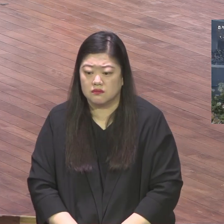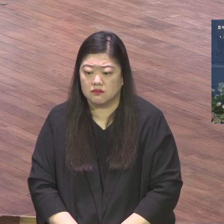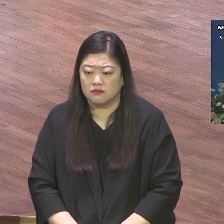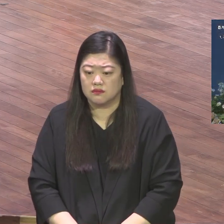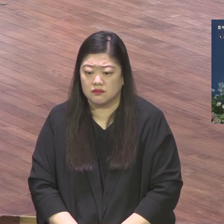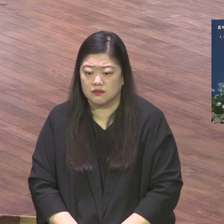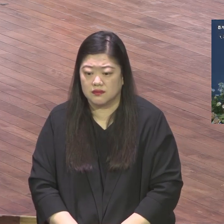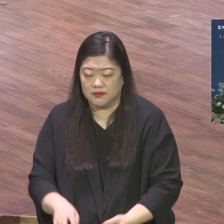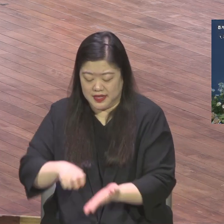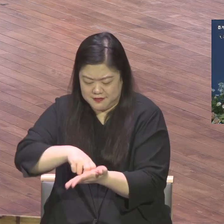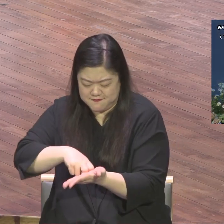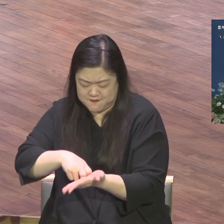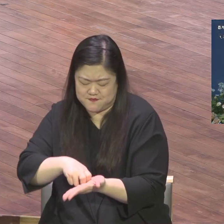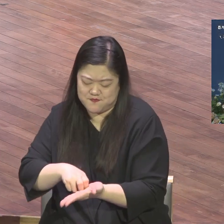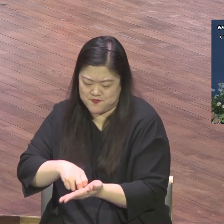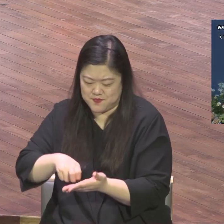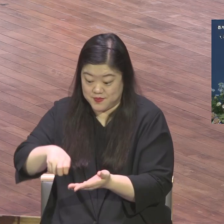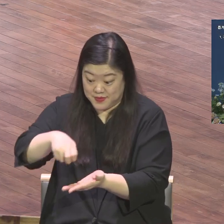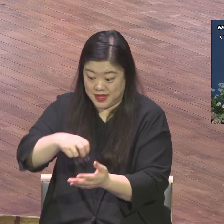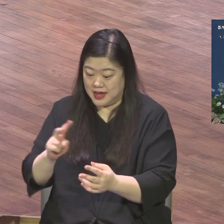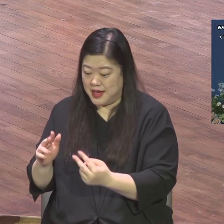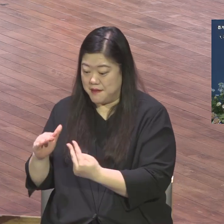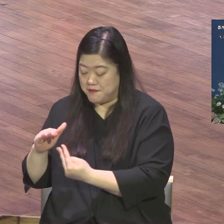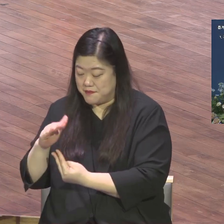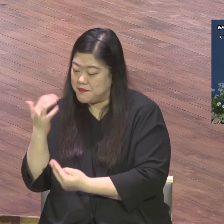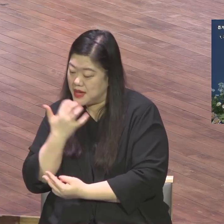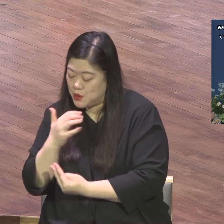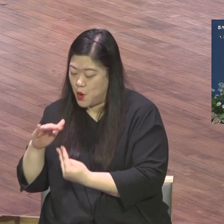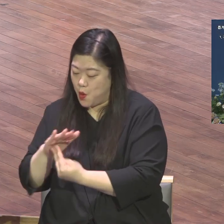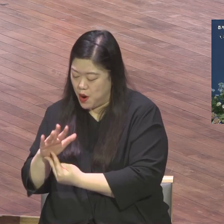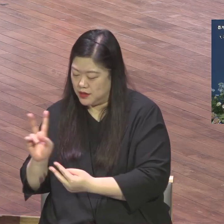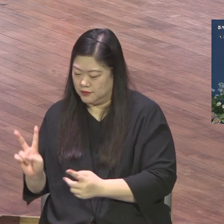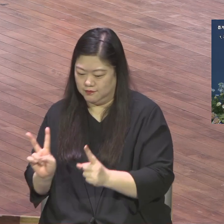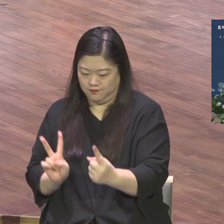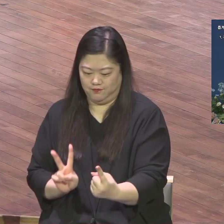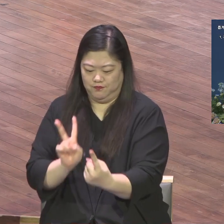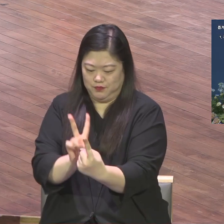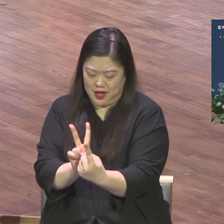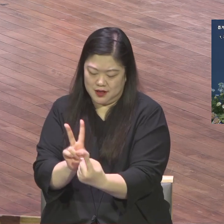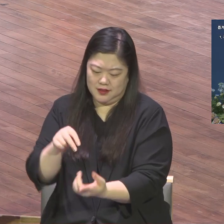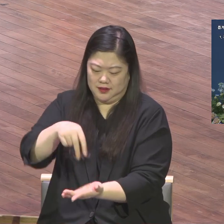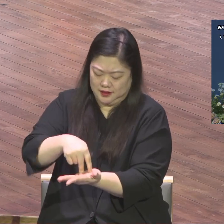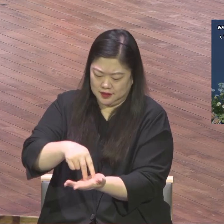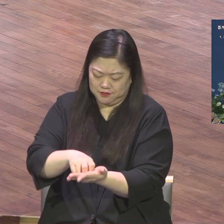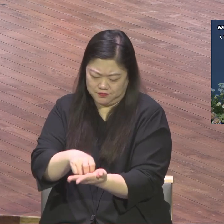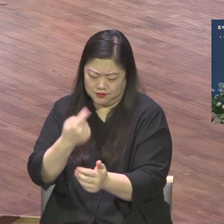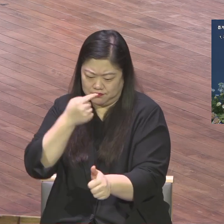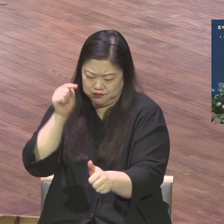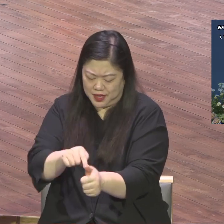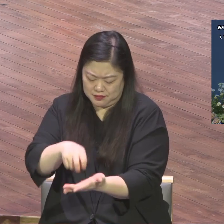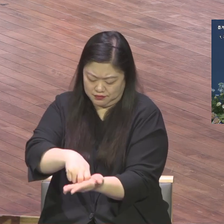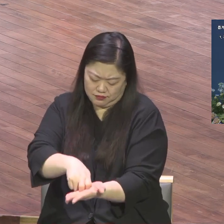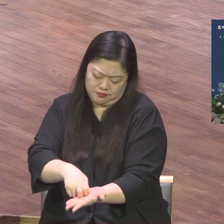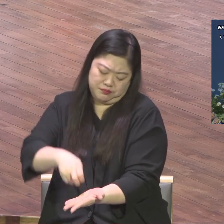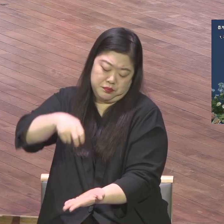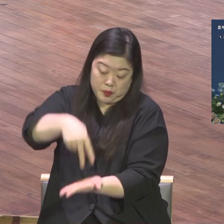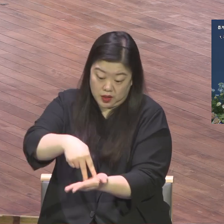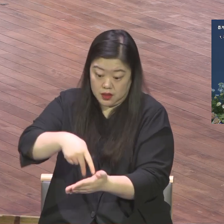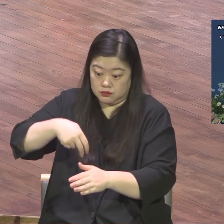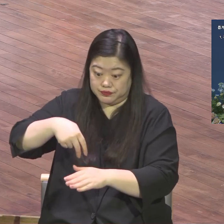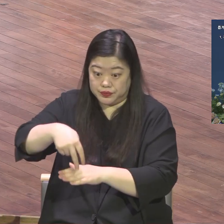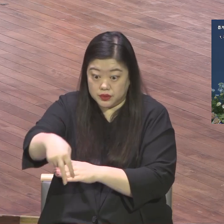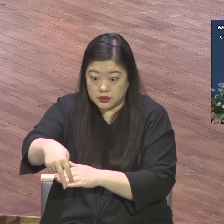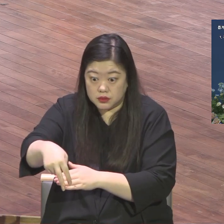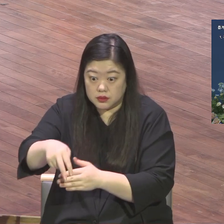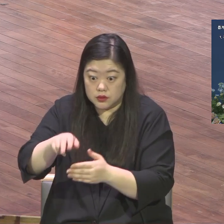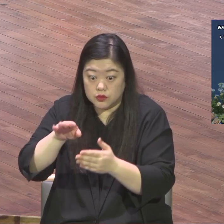안진뱅이가 치유된 사건과 이 베드로의 이 솔로몬 행각 설교를 좋지 않는 시선으로